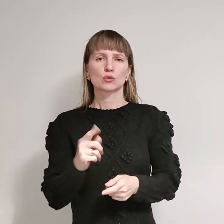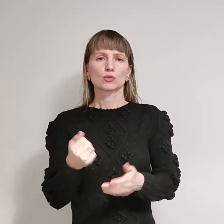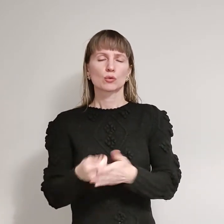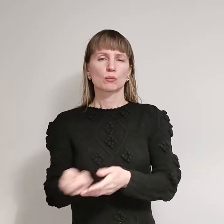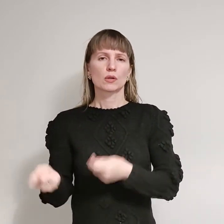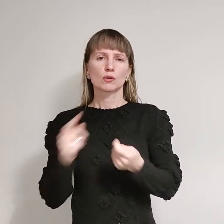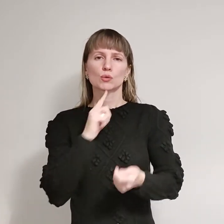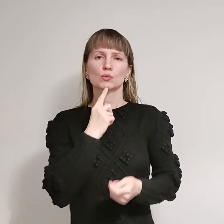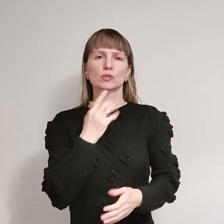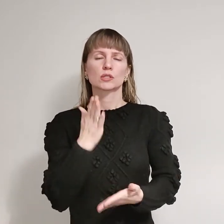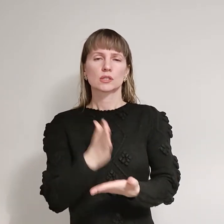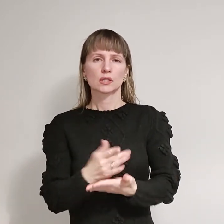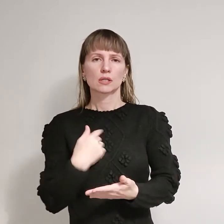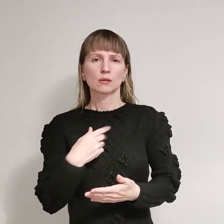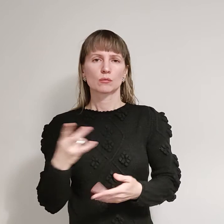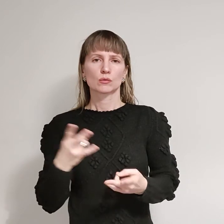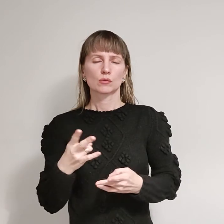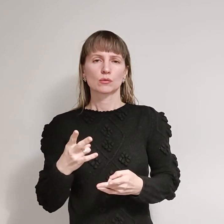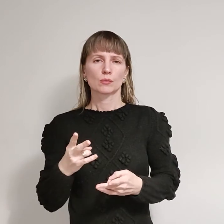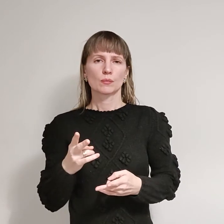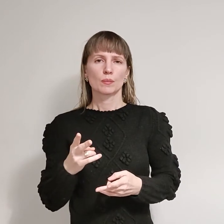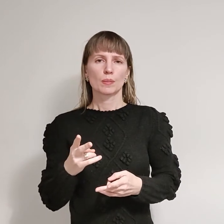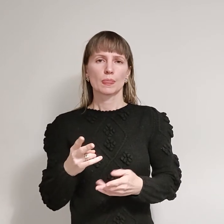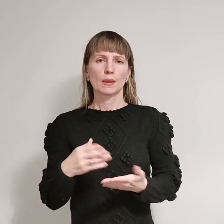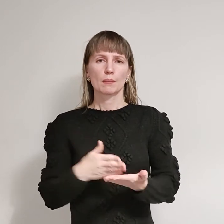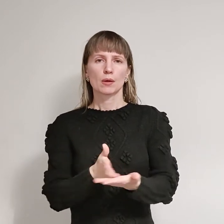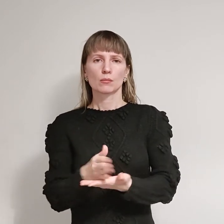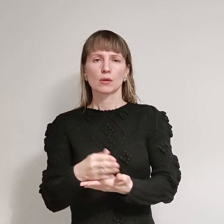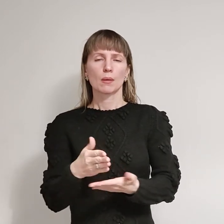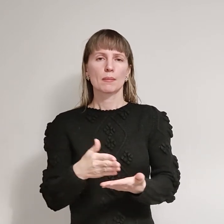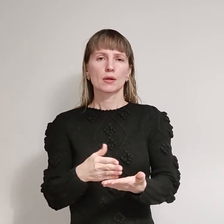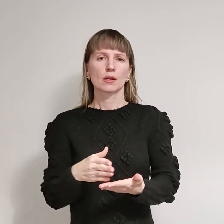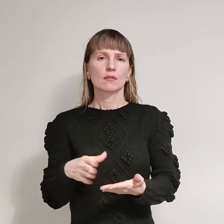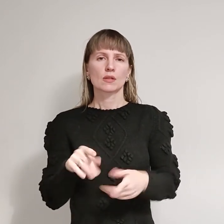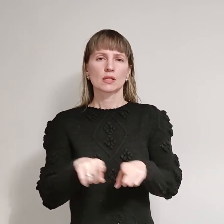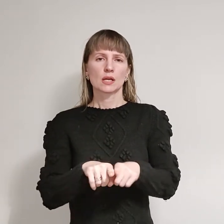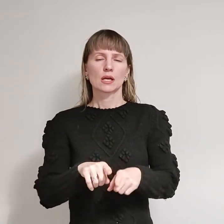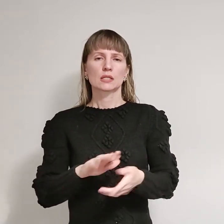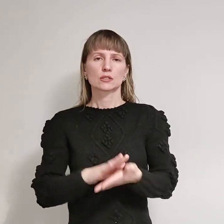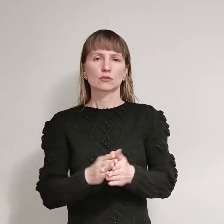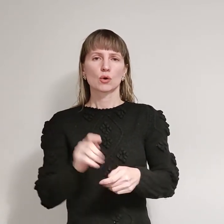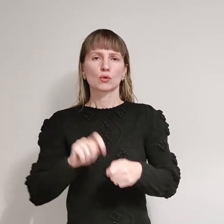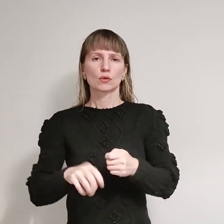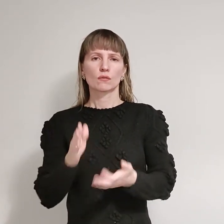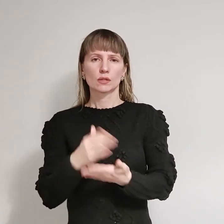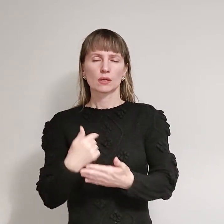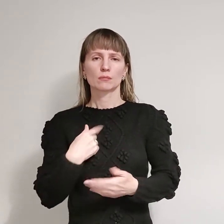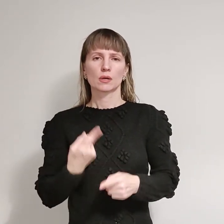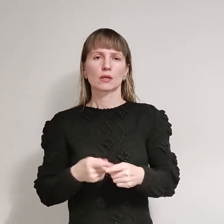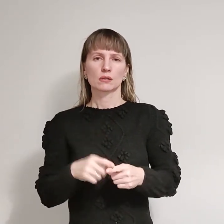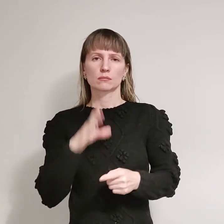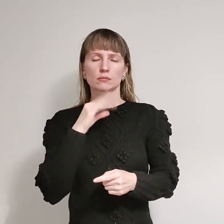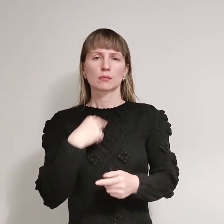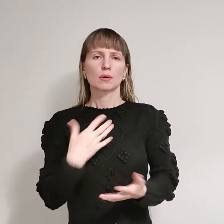труднощі є, нам доводиться перебудовувати маршрути, але така ситуація контрольована, і ми з нею справляємося. Ми приймаємо всі посилки